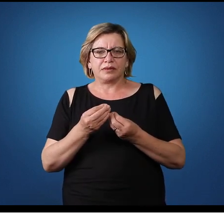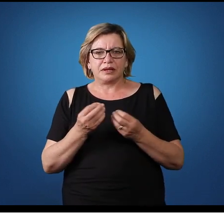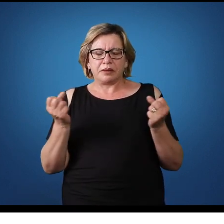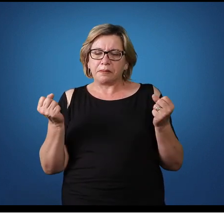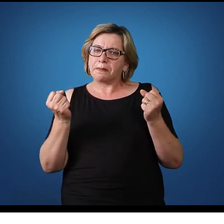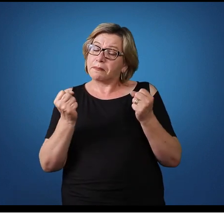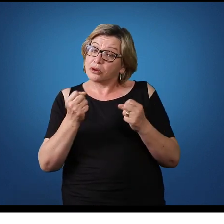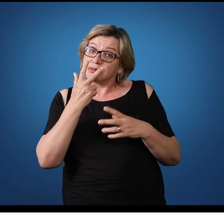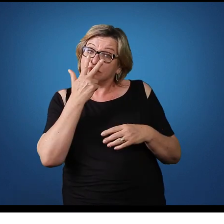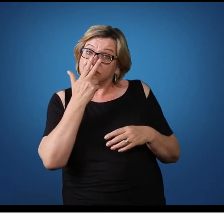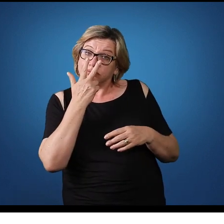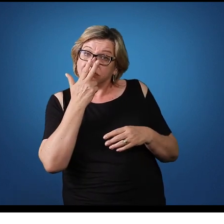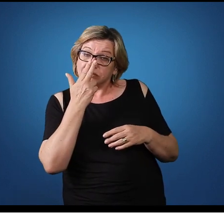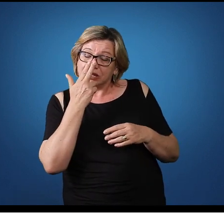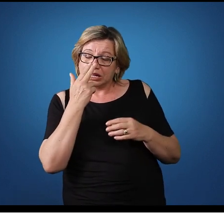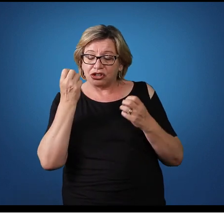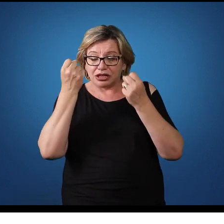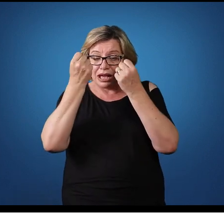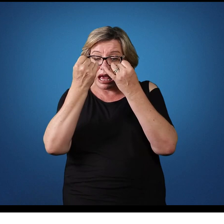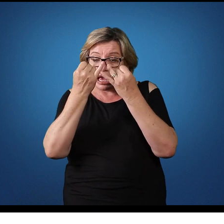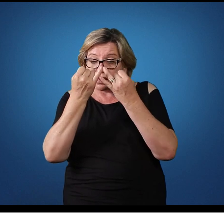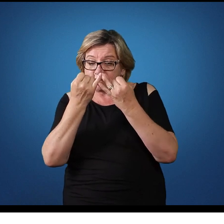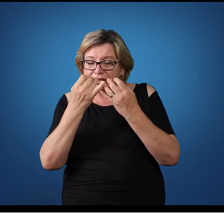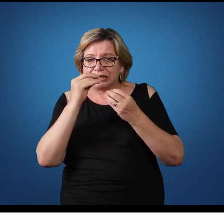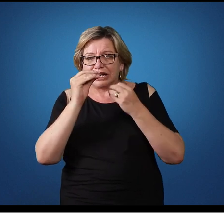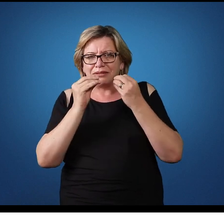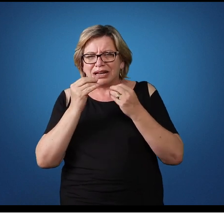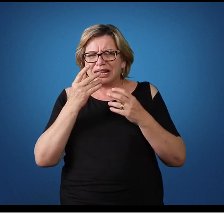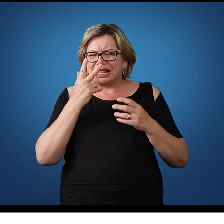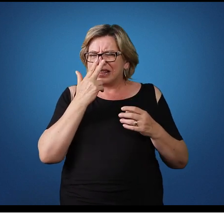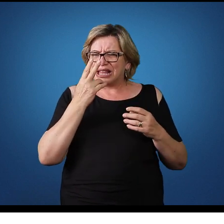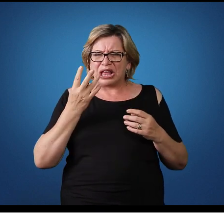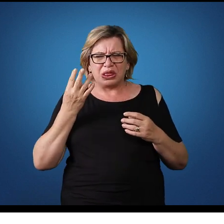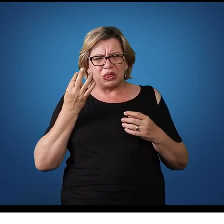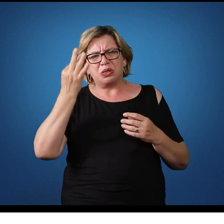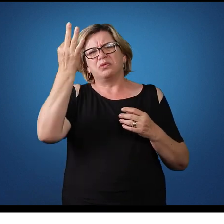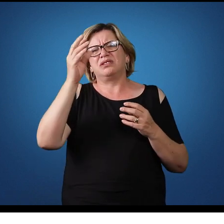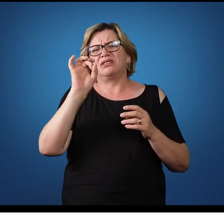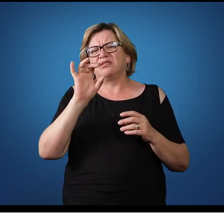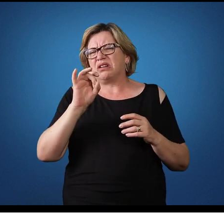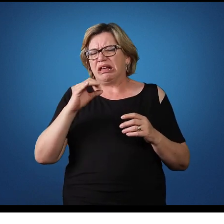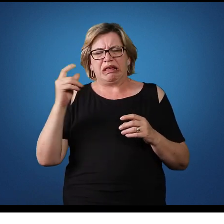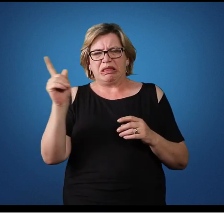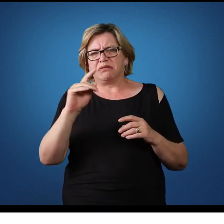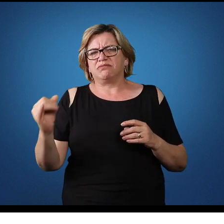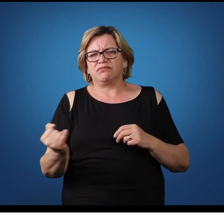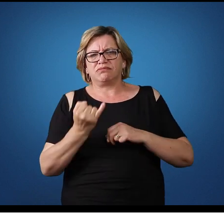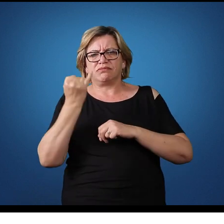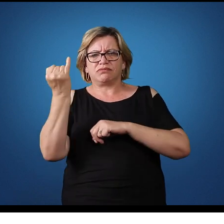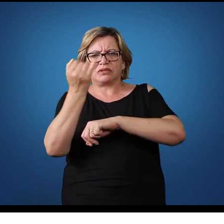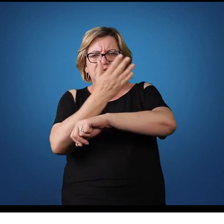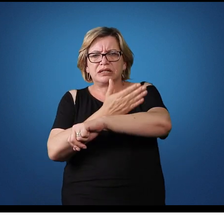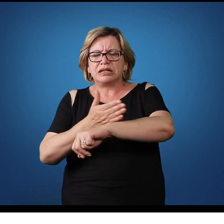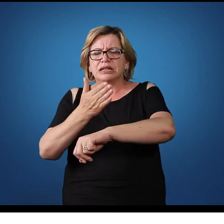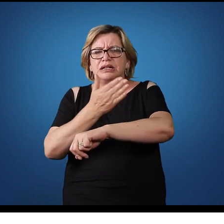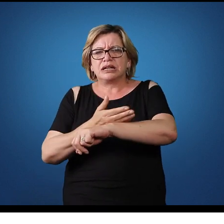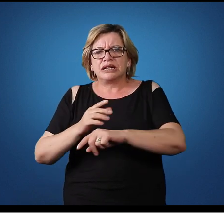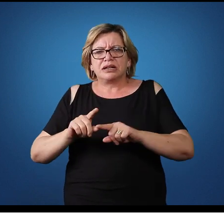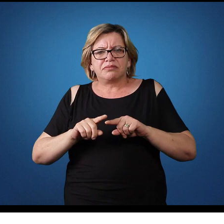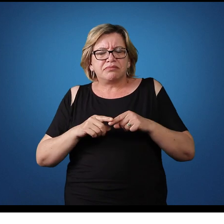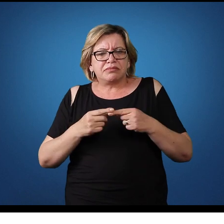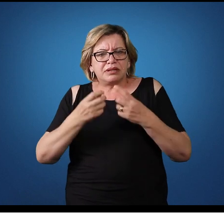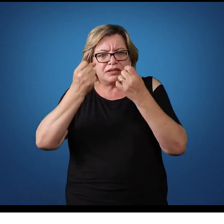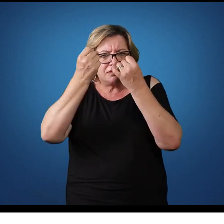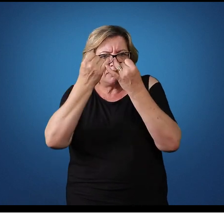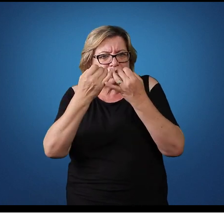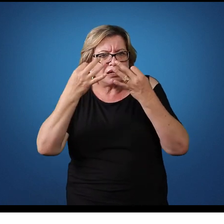Pode parecer que procurar definições é simplesmente uma coisa teórica, que não tem importância na prática. Mas procurar definições e procurar